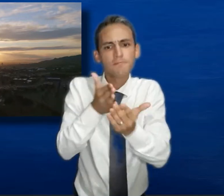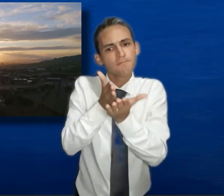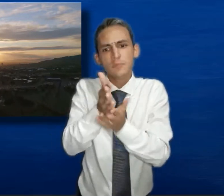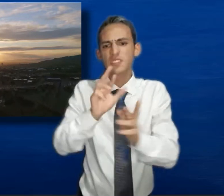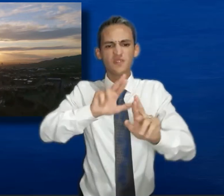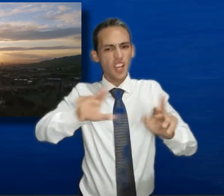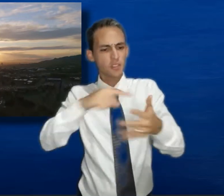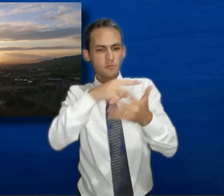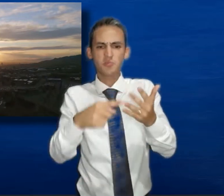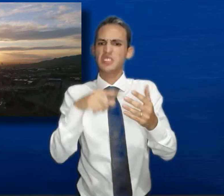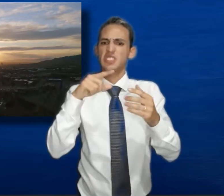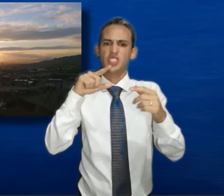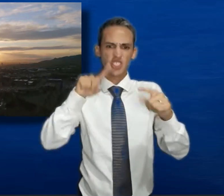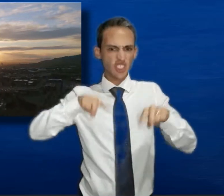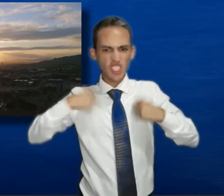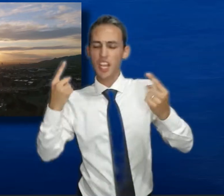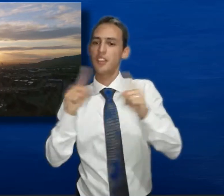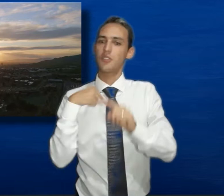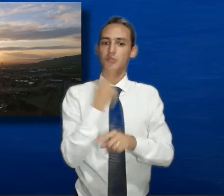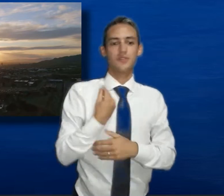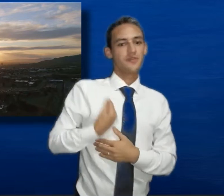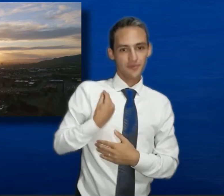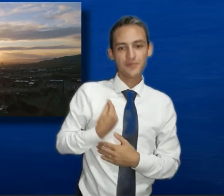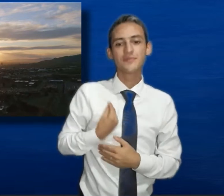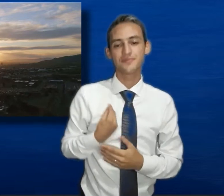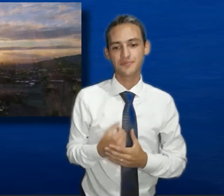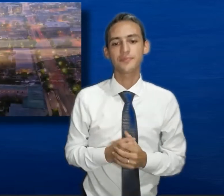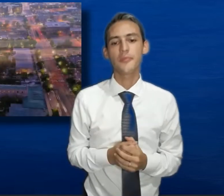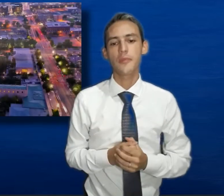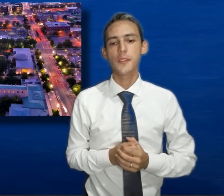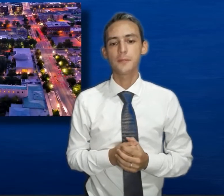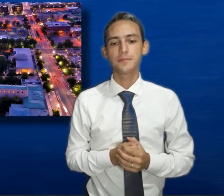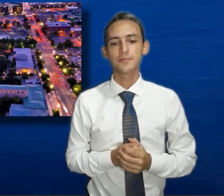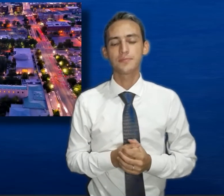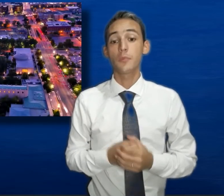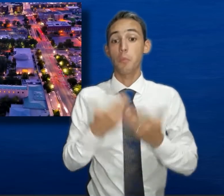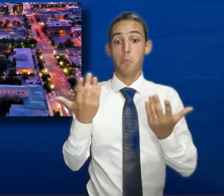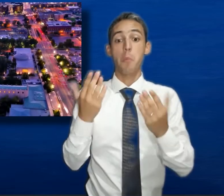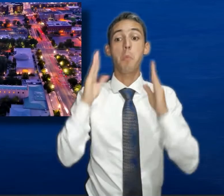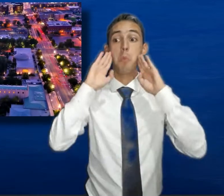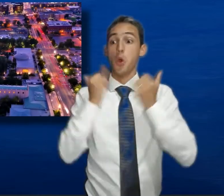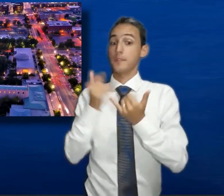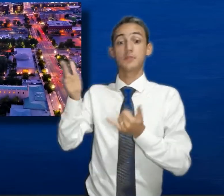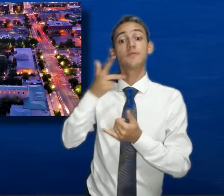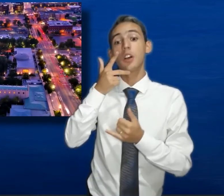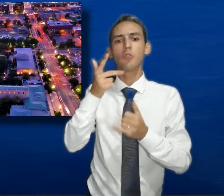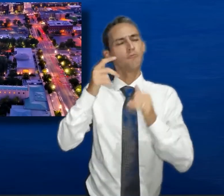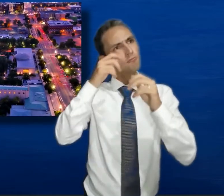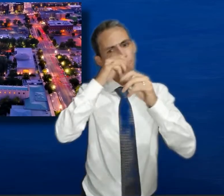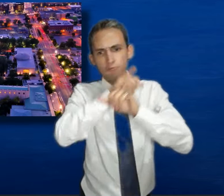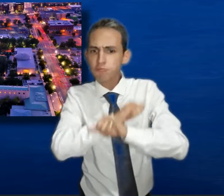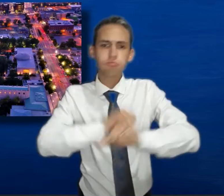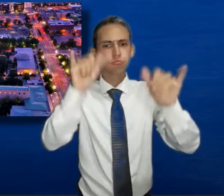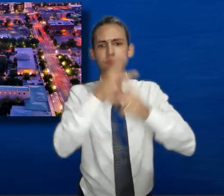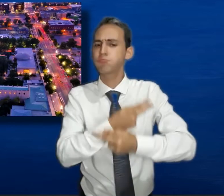do Evangelho e nos guiar ao enfrentarmos as decisões e os desafios de nossa própria vida. Poucos dias após a declaração